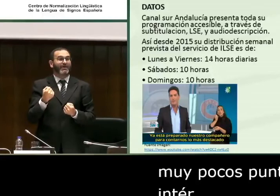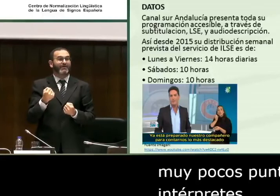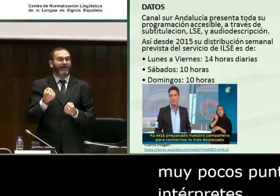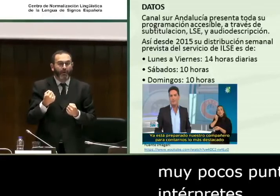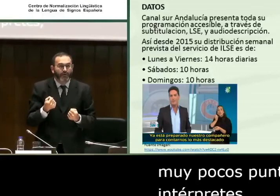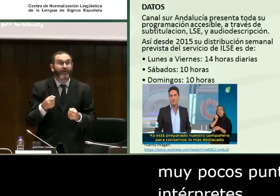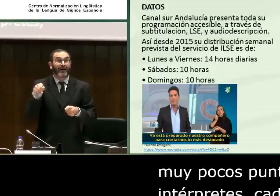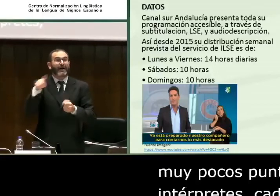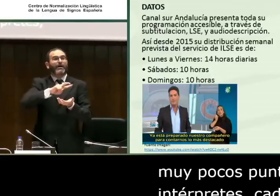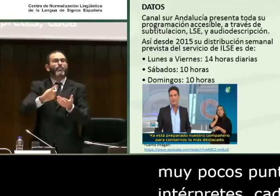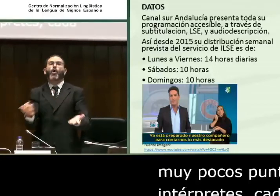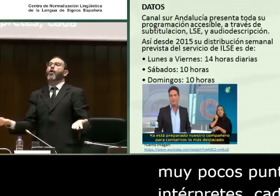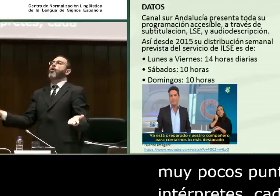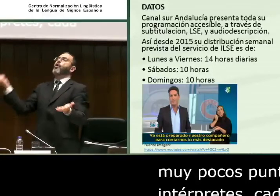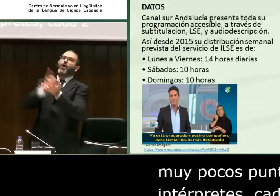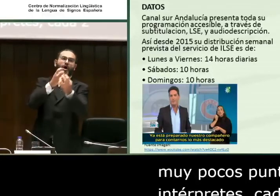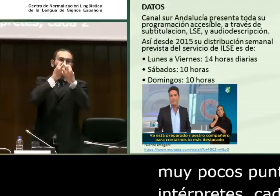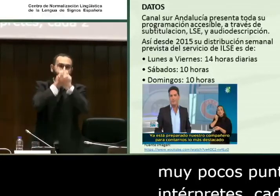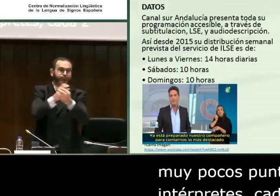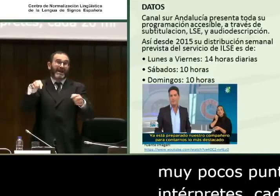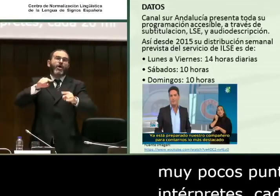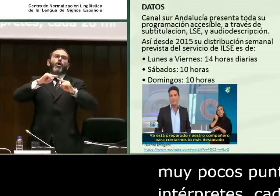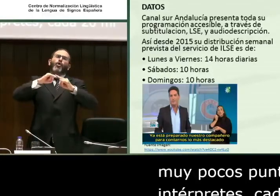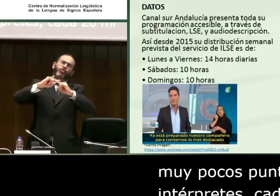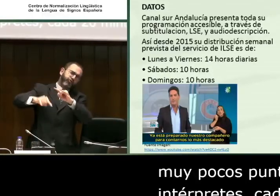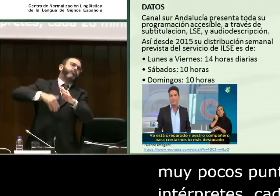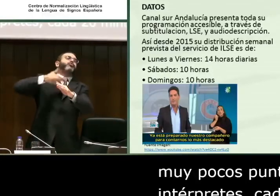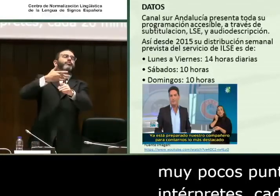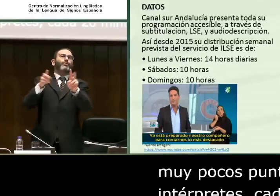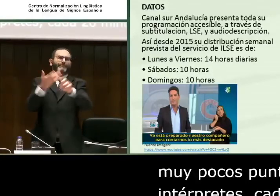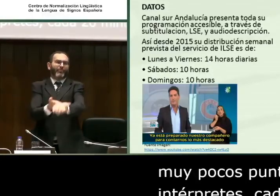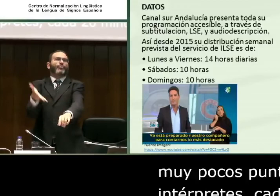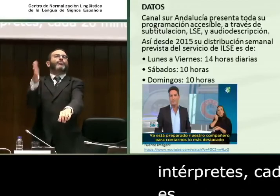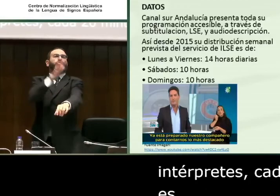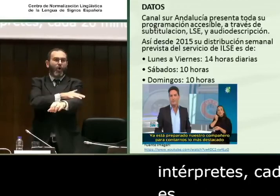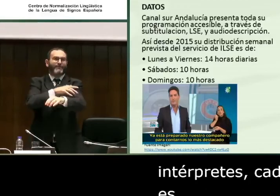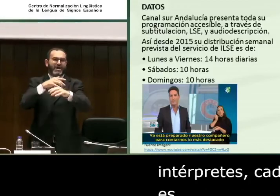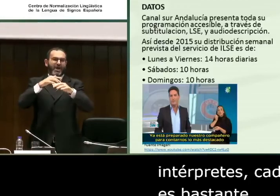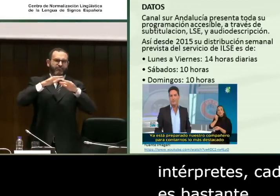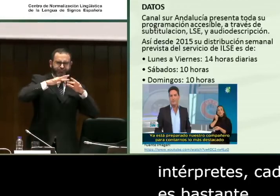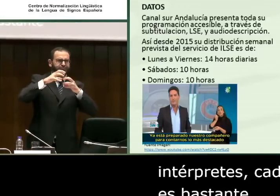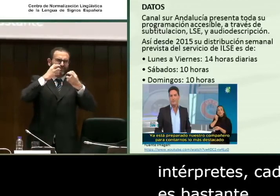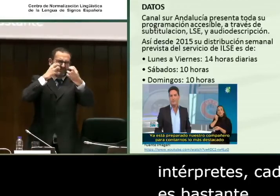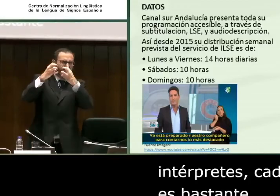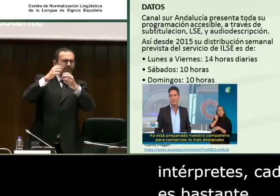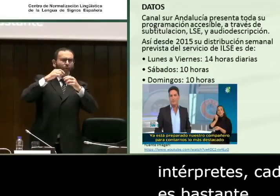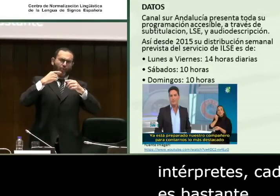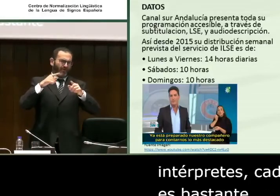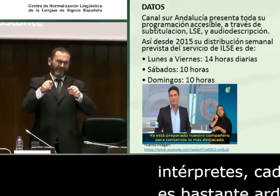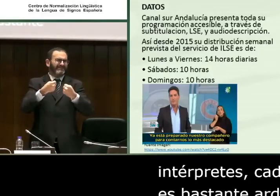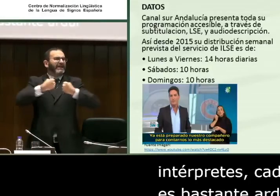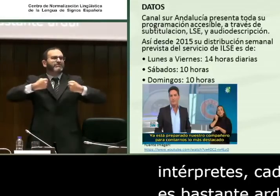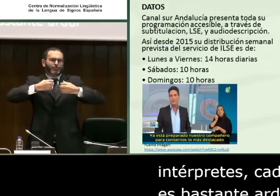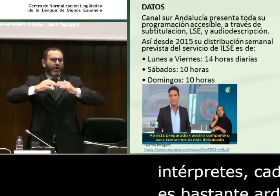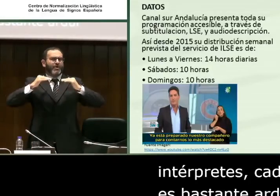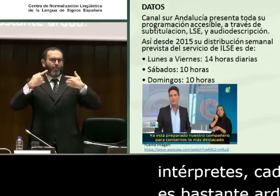ahorrarse la nómina de un tercer intérprete. De nuevo, las intérpretes pusieron el grito en el cielo y otra vez volvimos a